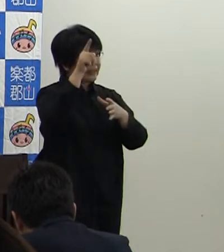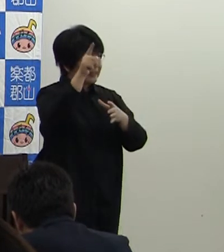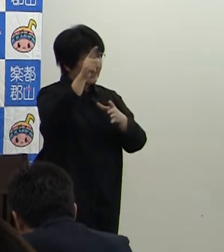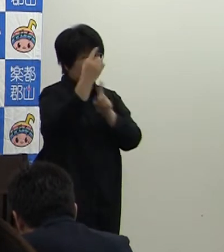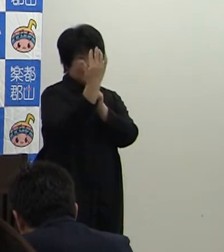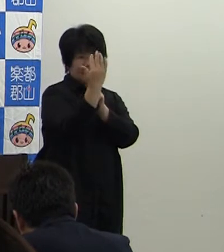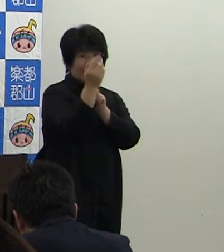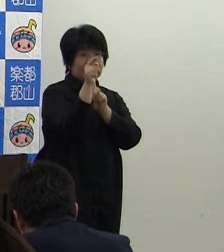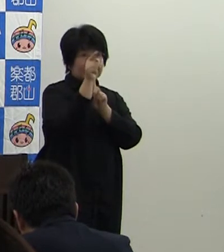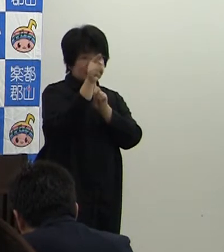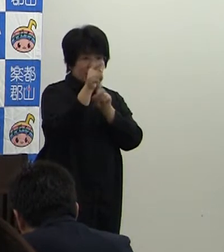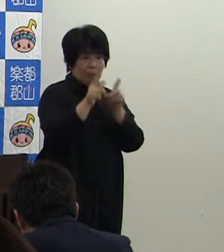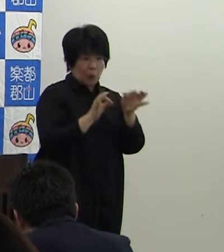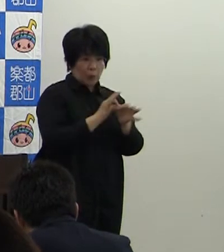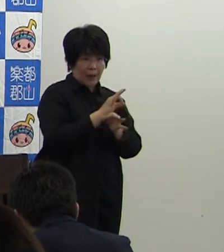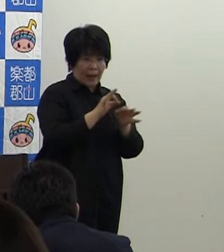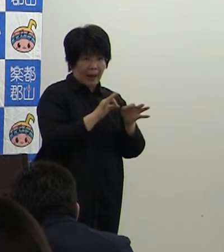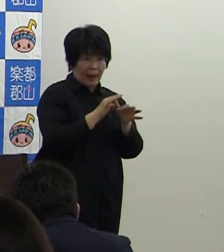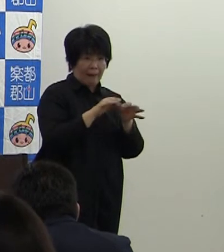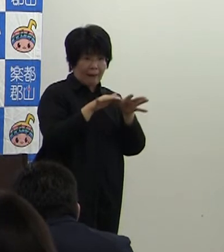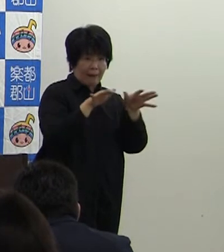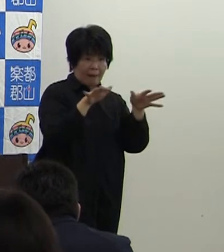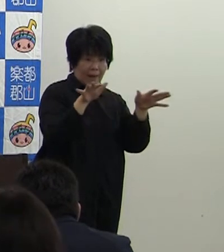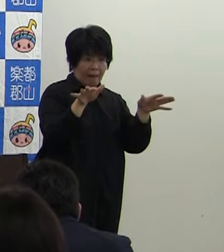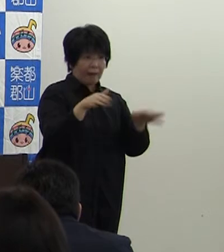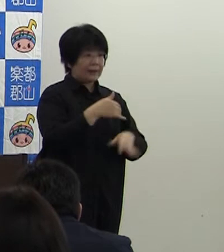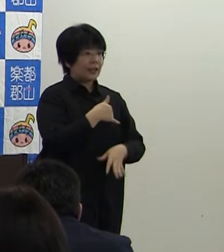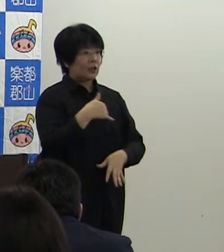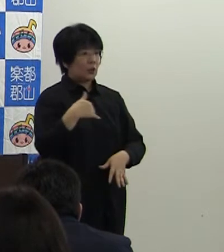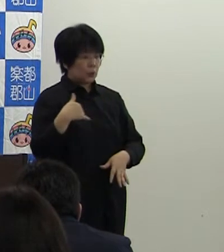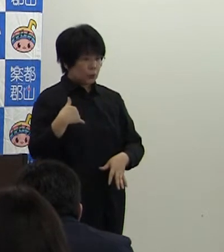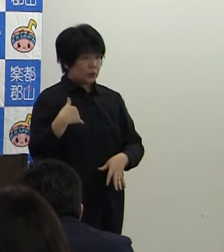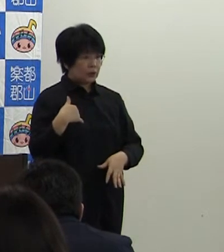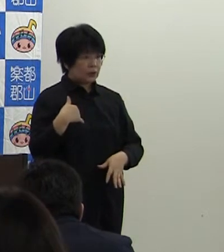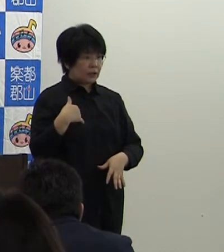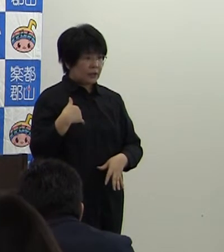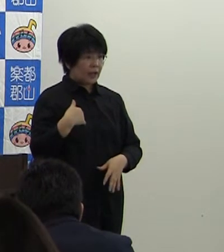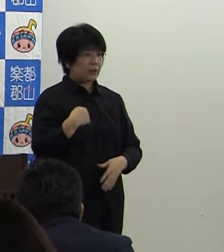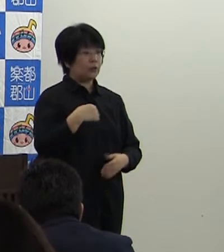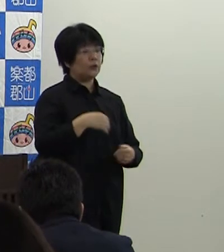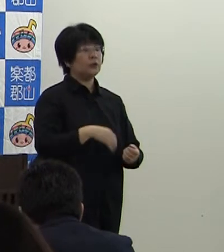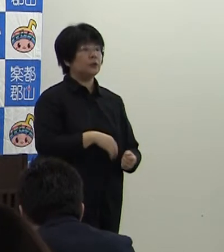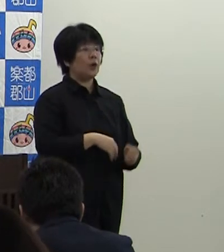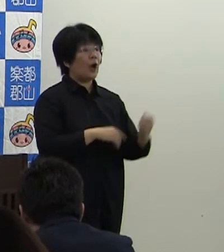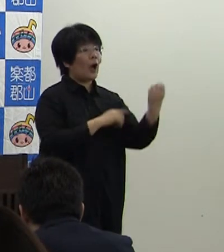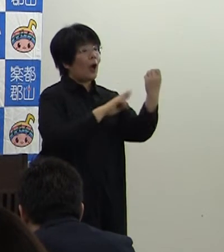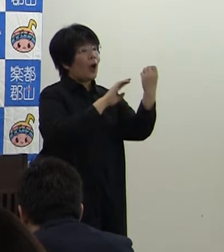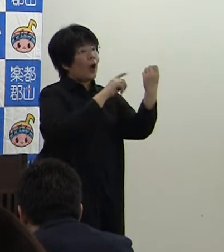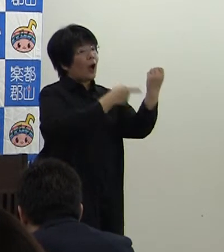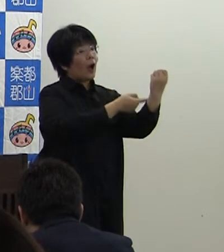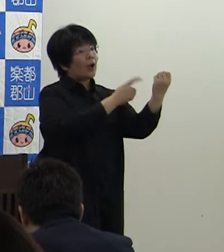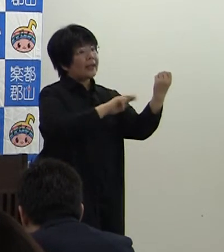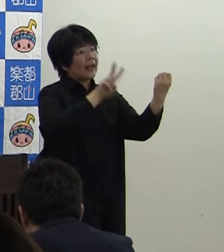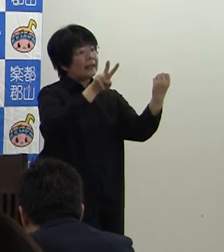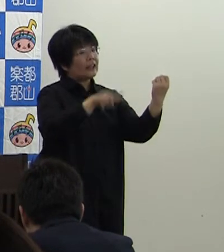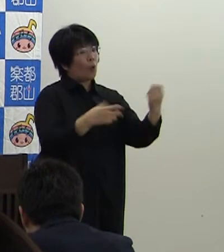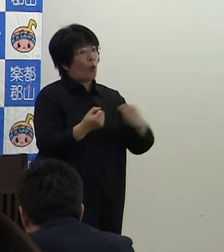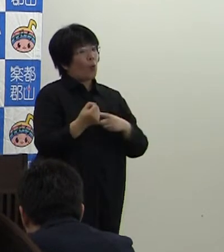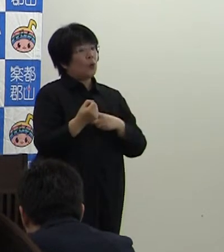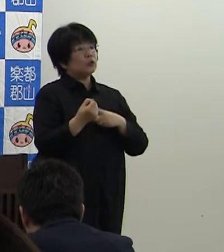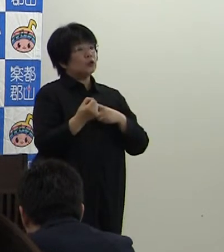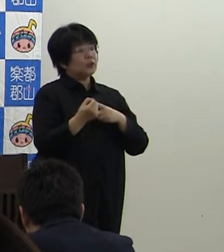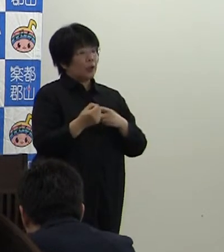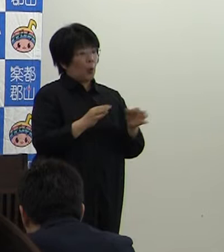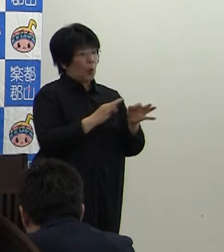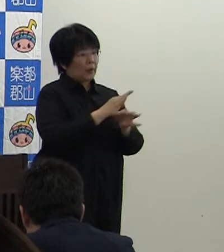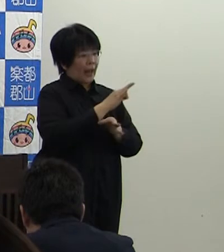行くということになりますと、知財の権利を持っているところで非常に大きなビジネスの武器になると。で日